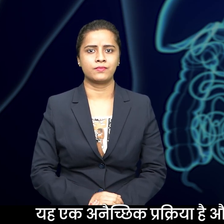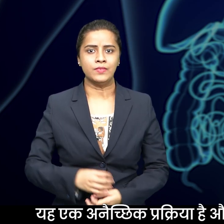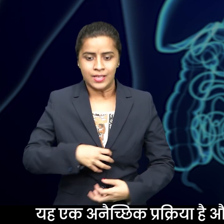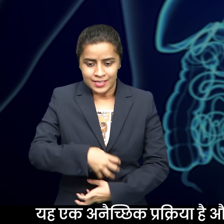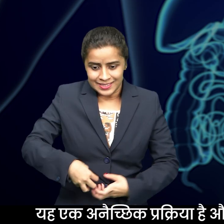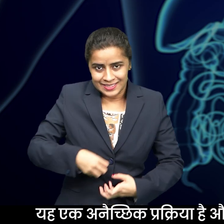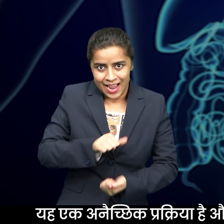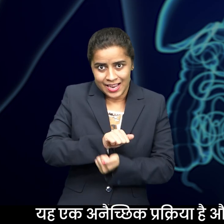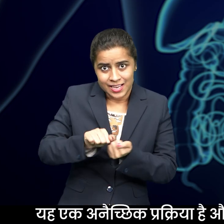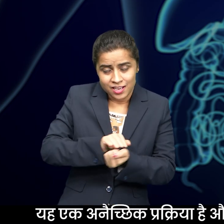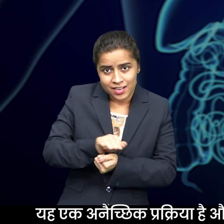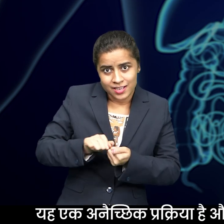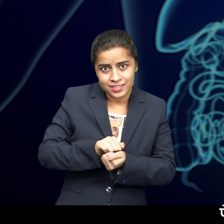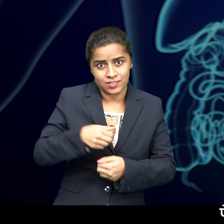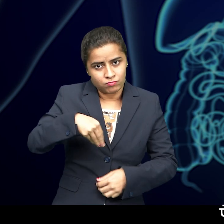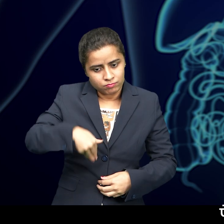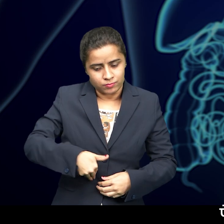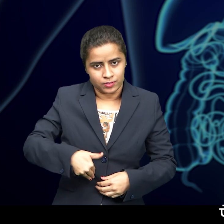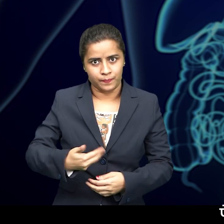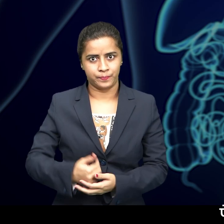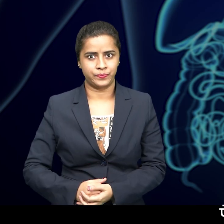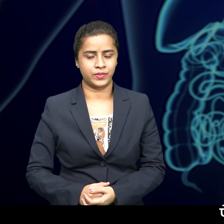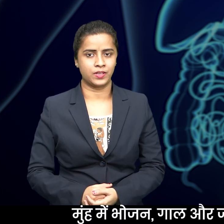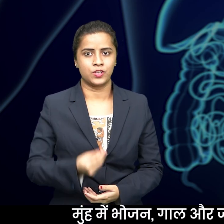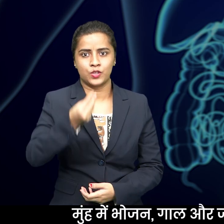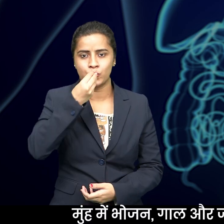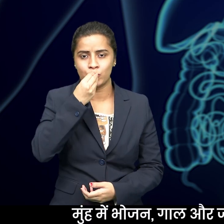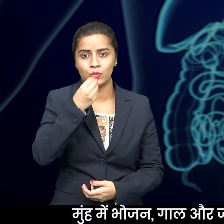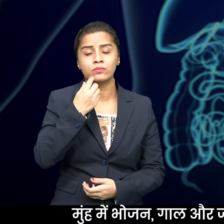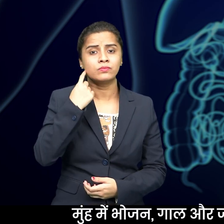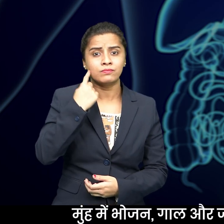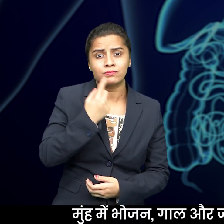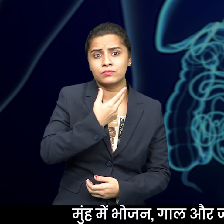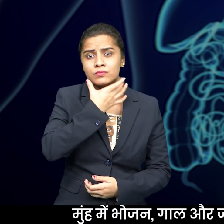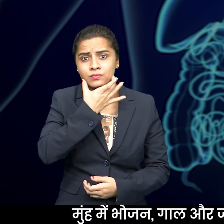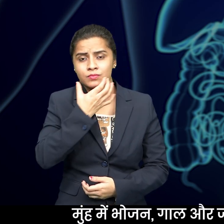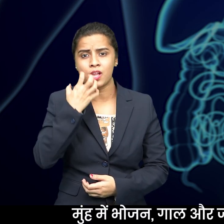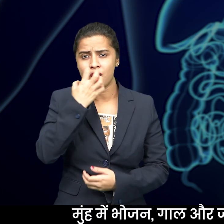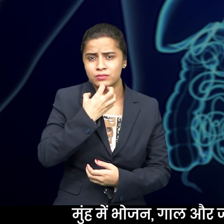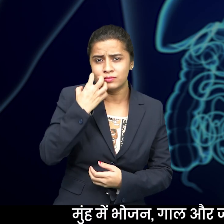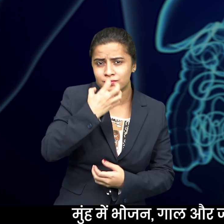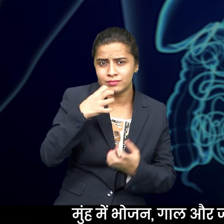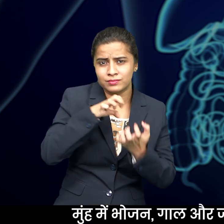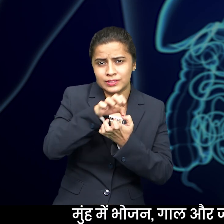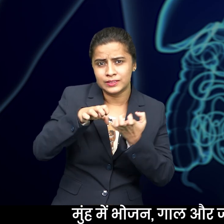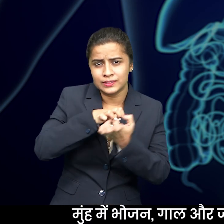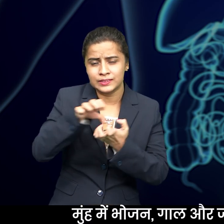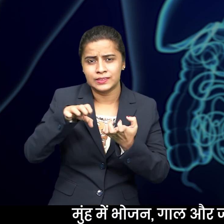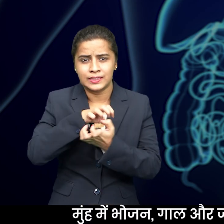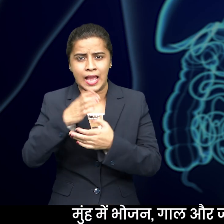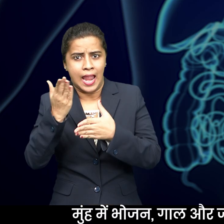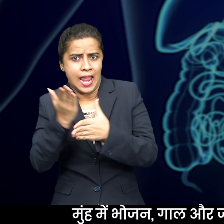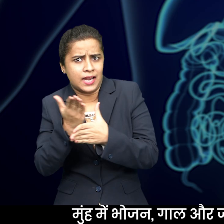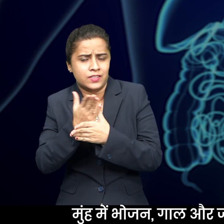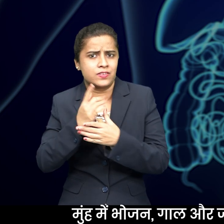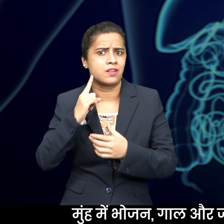के नियंत्रण में होती है। पेट में पाचन मुंह में भोजन गाल और जीभ में